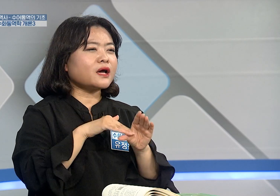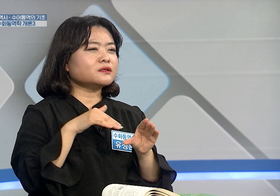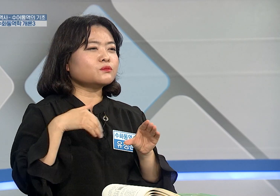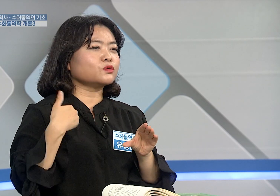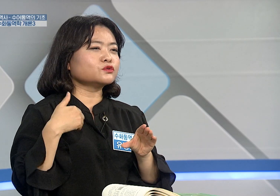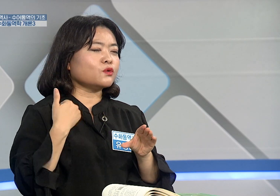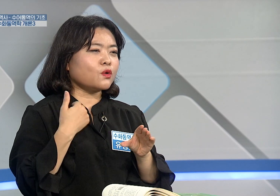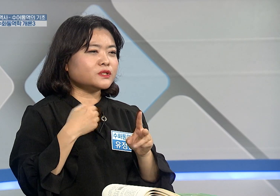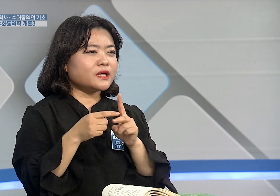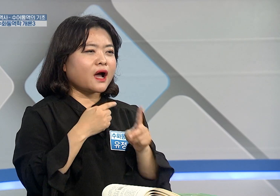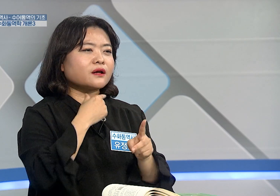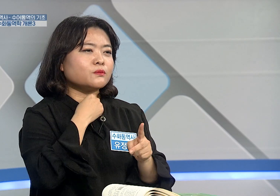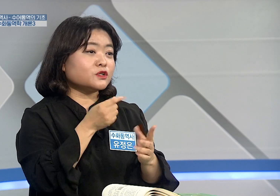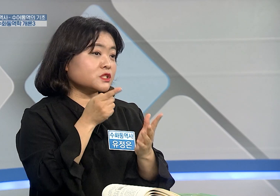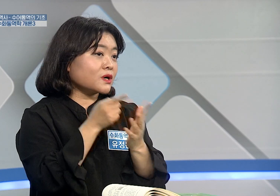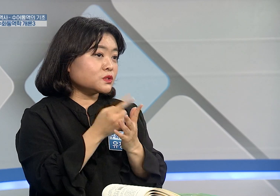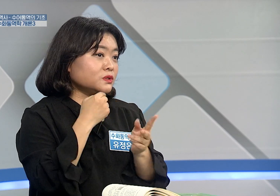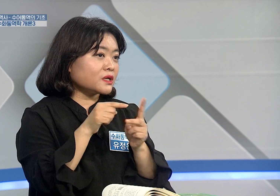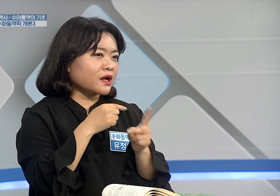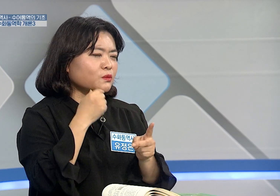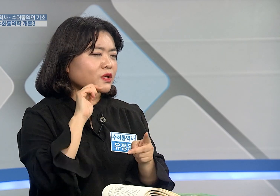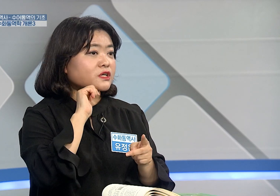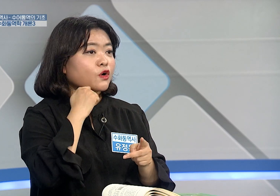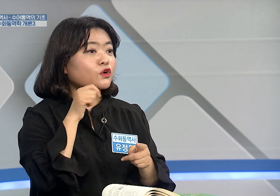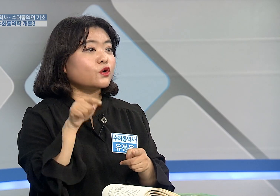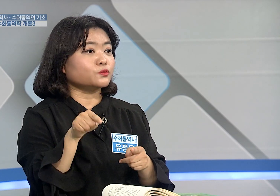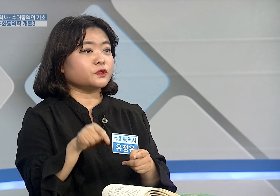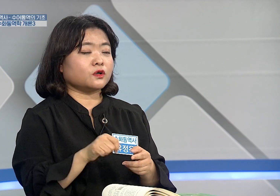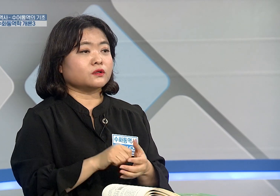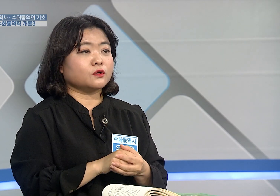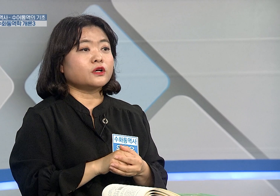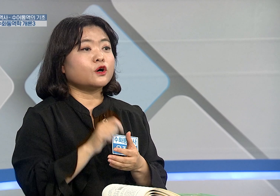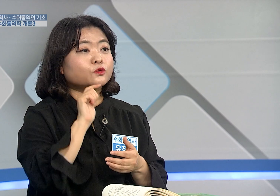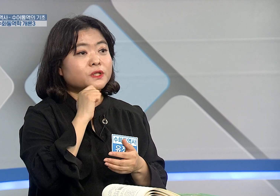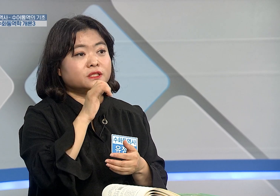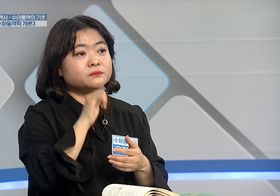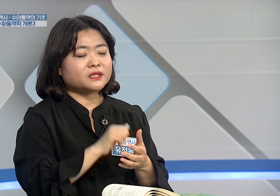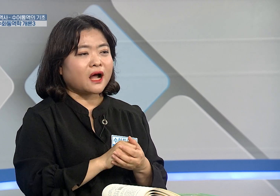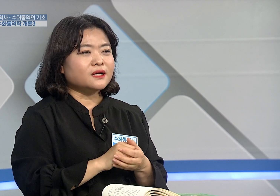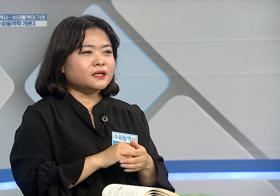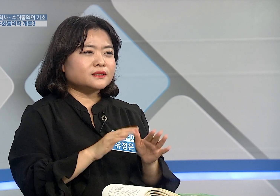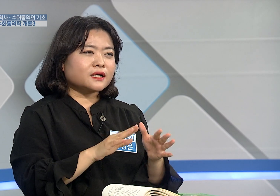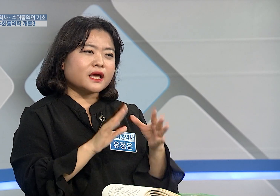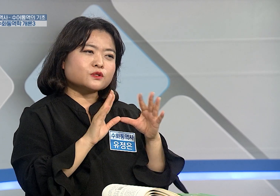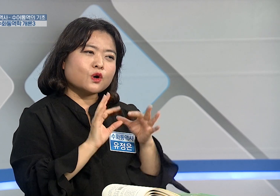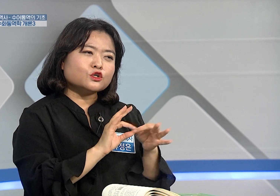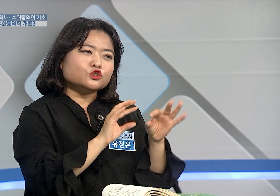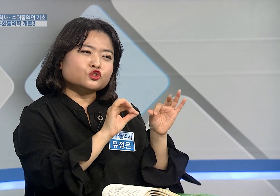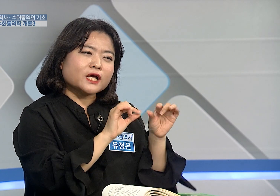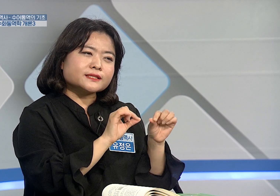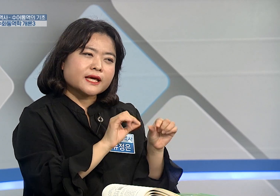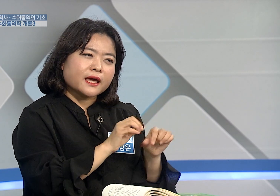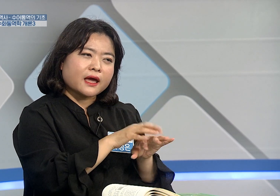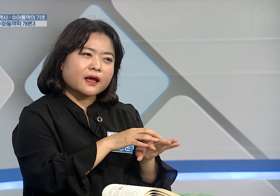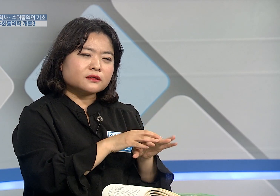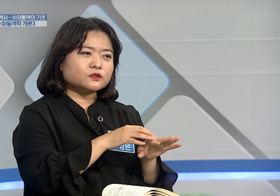농문화를 모르고 직관적으로 이해하려면 굉장히 어려움이 있습니다. 제가 계속 유사체계